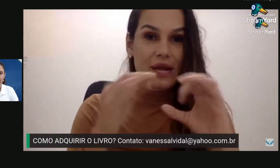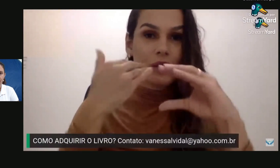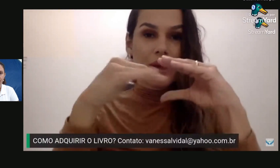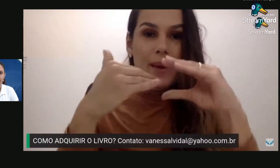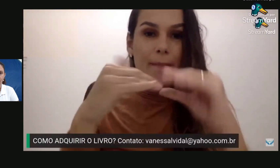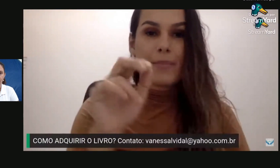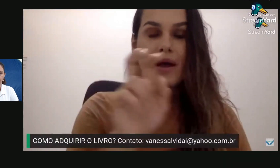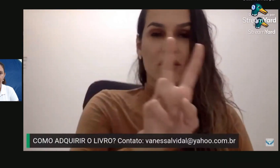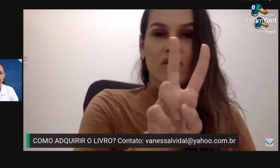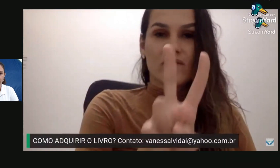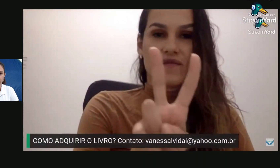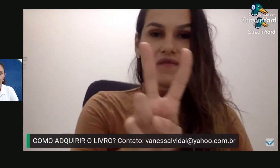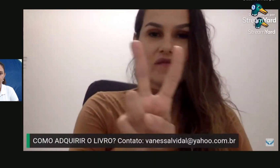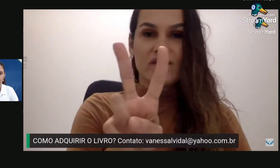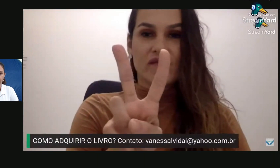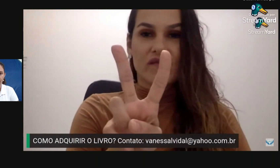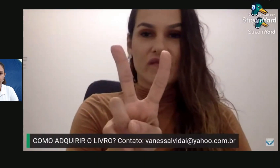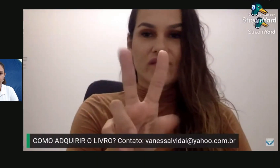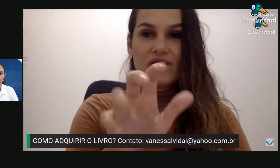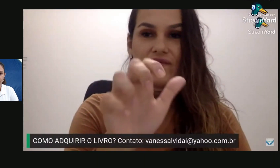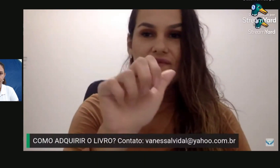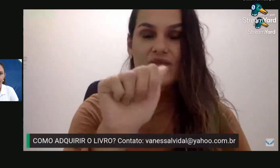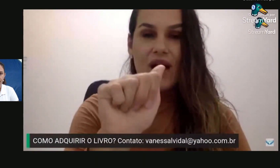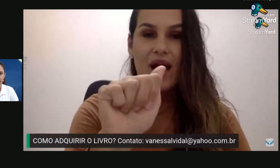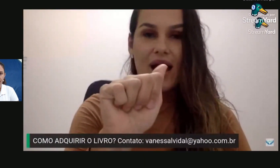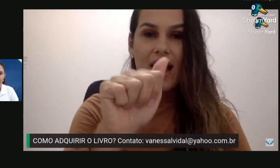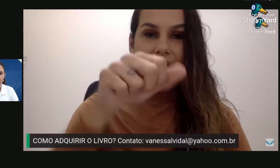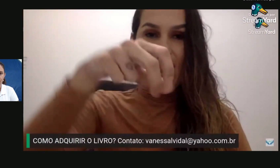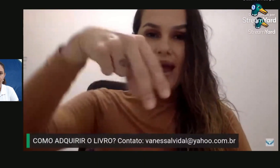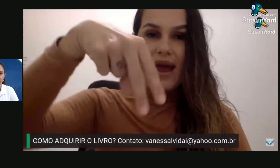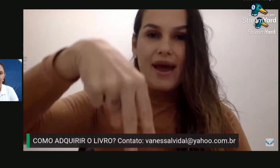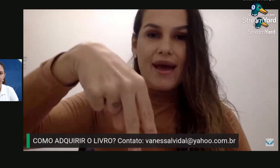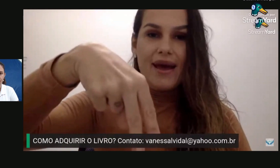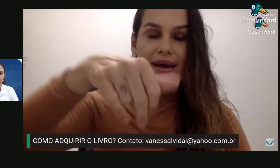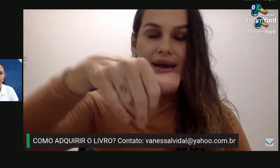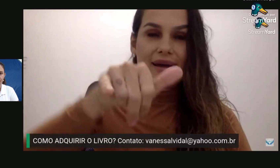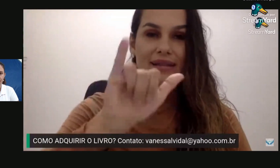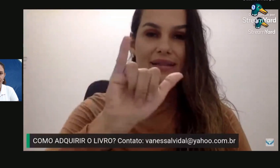aqui não é o correto. O correto é